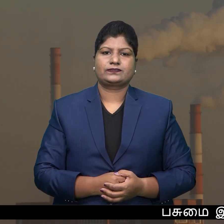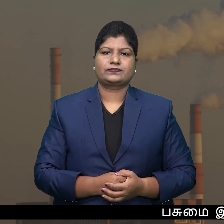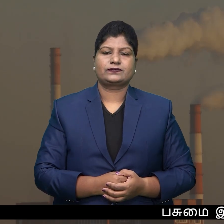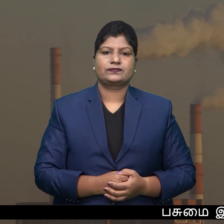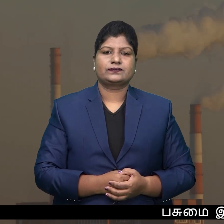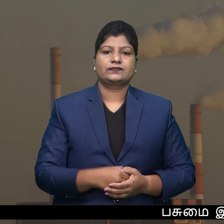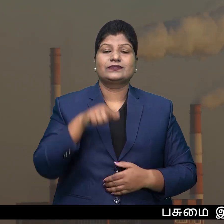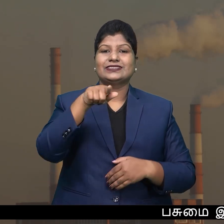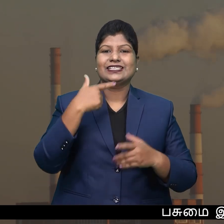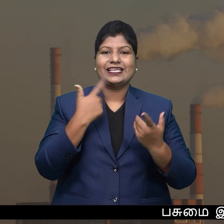பசுமையில்ல விளைவு,